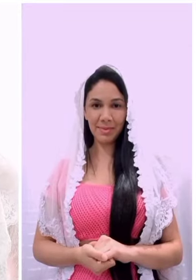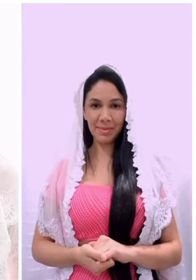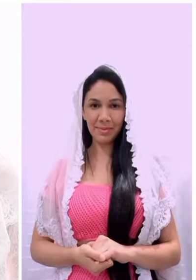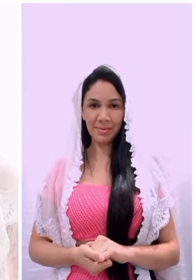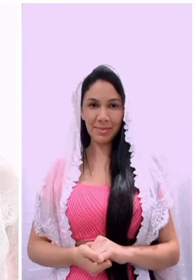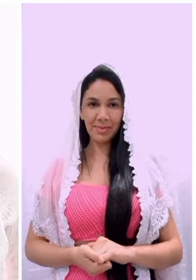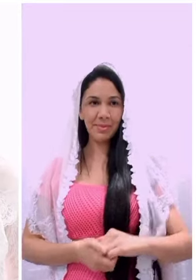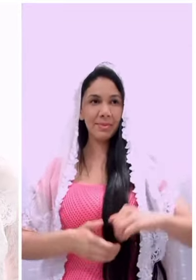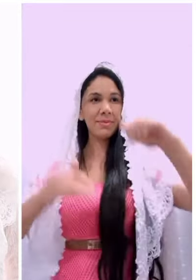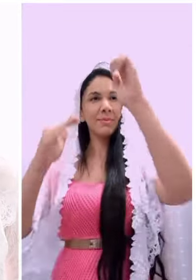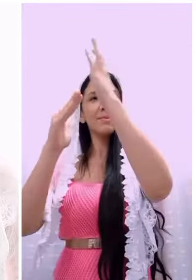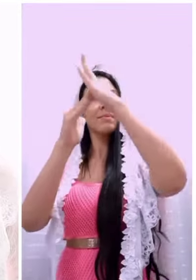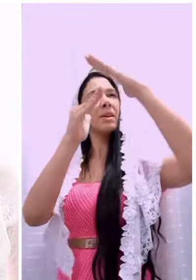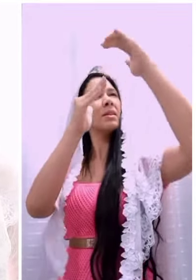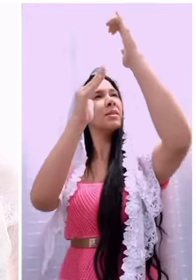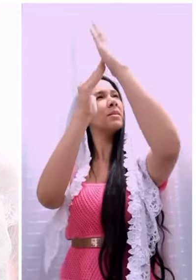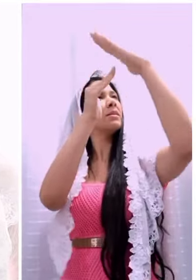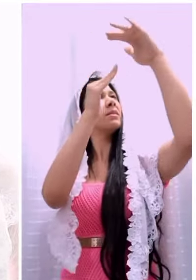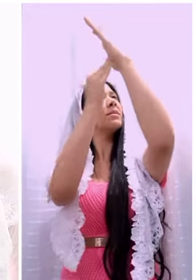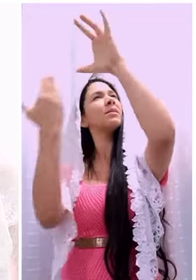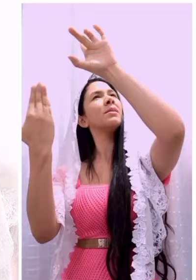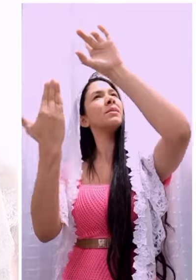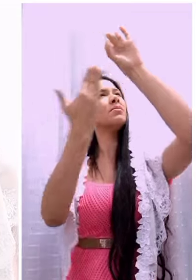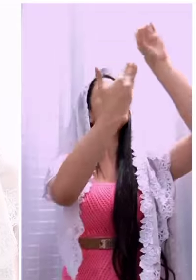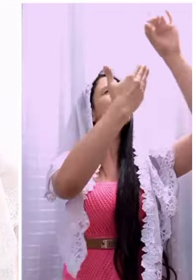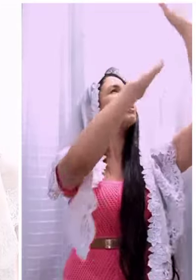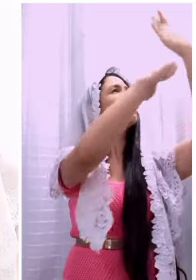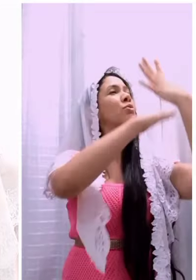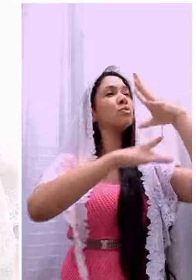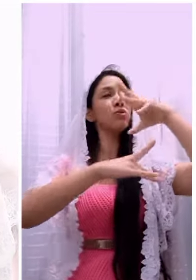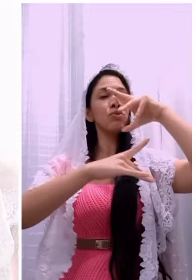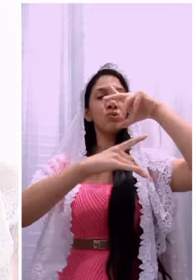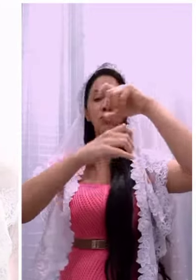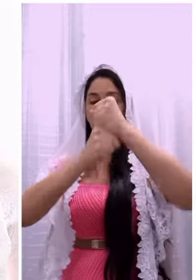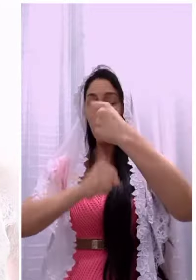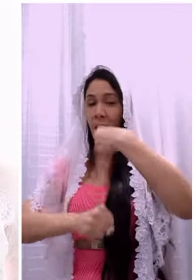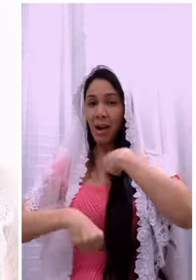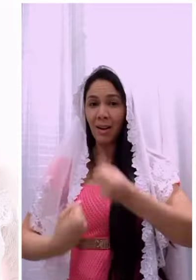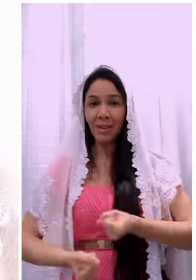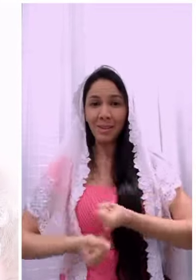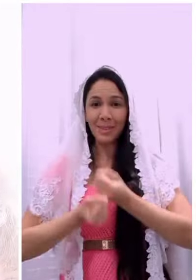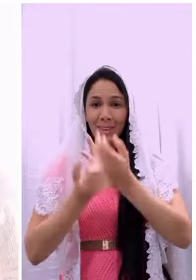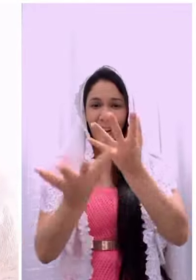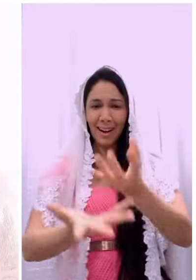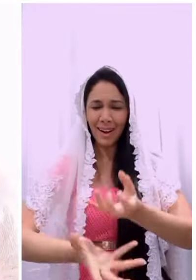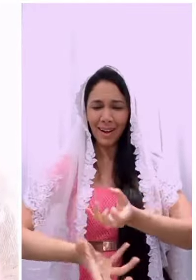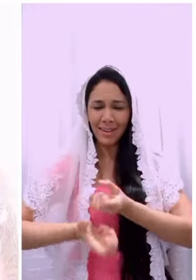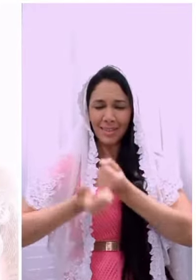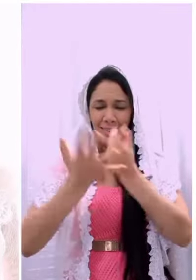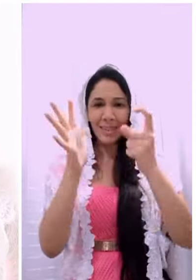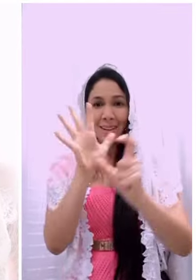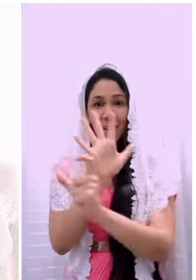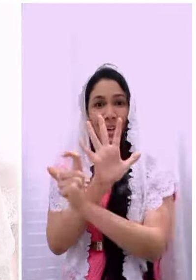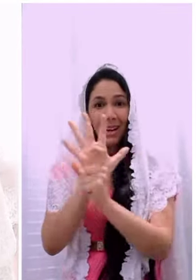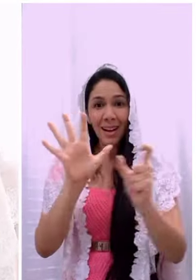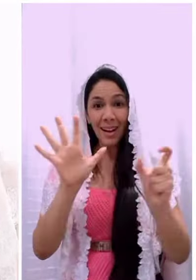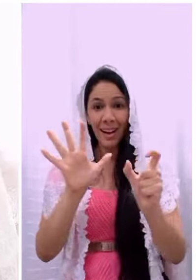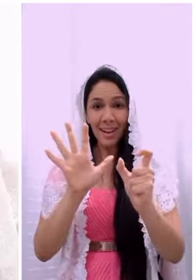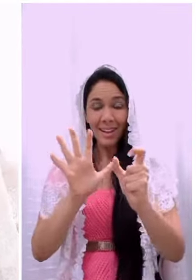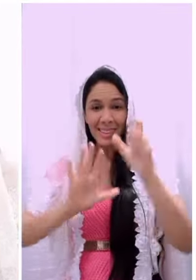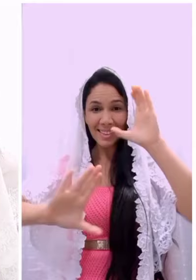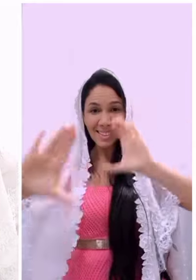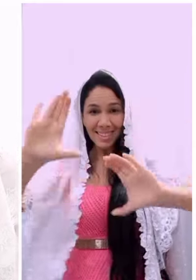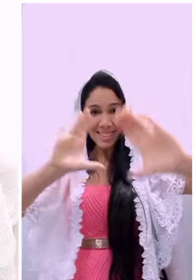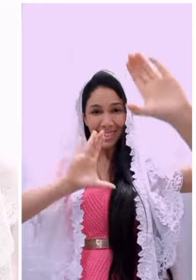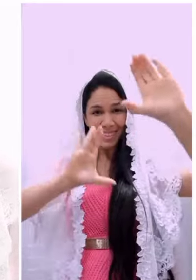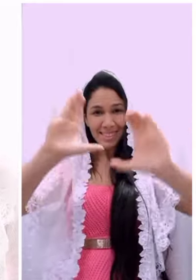Deus seja louvado, com a ajuda e a força de Deus, irei recitar dois de cantares, do verso